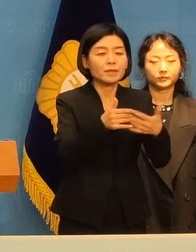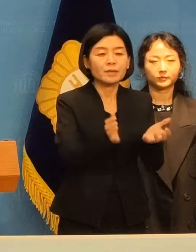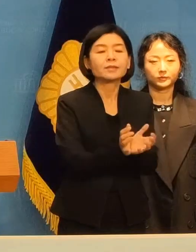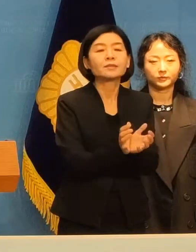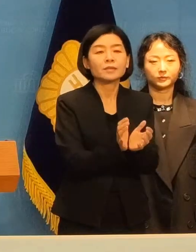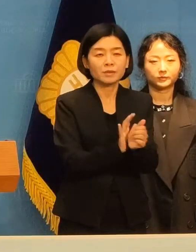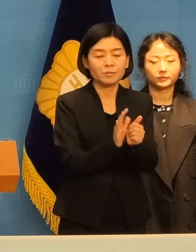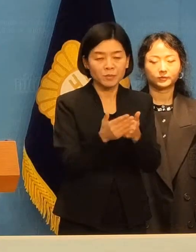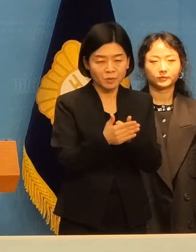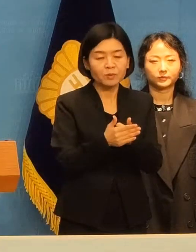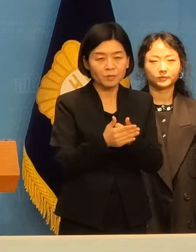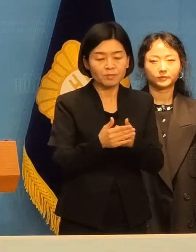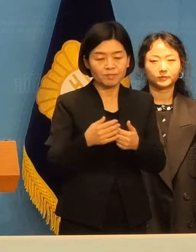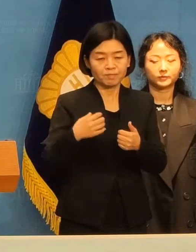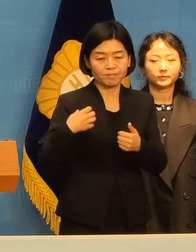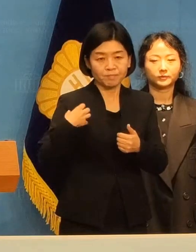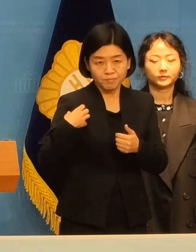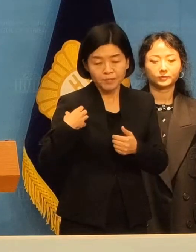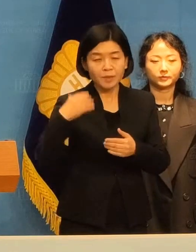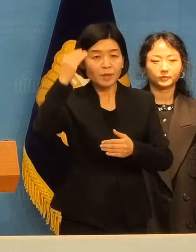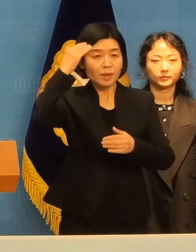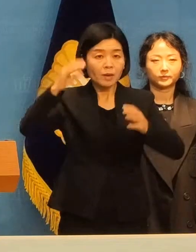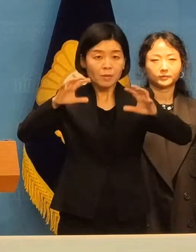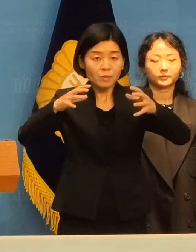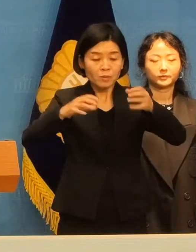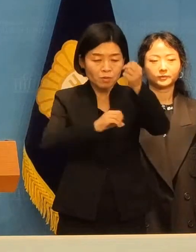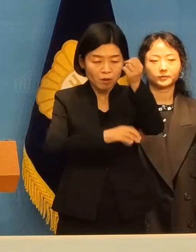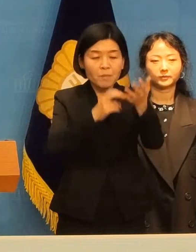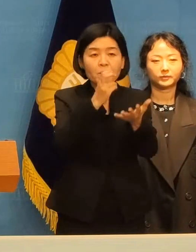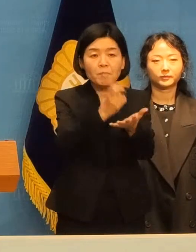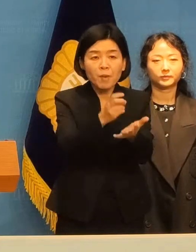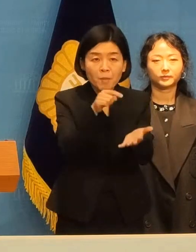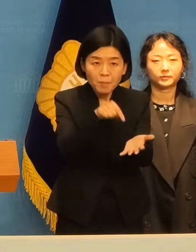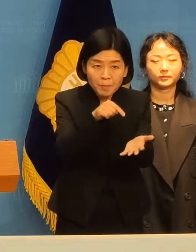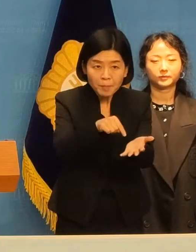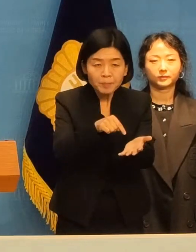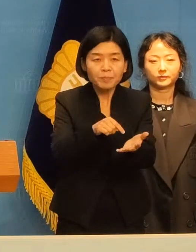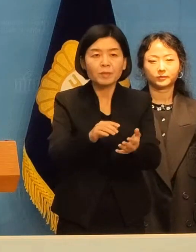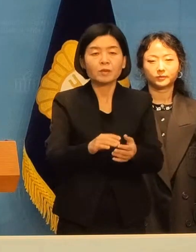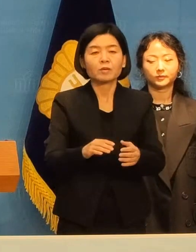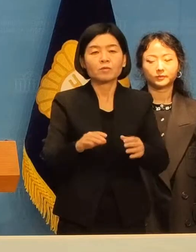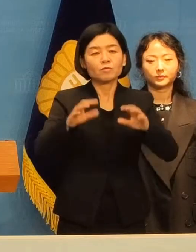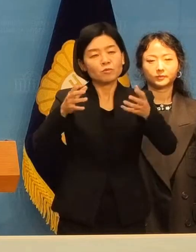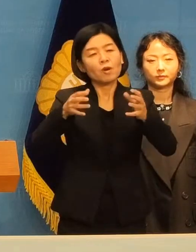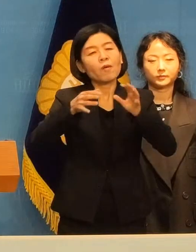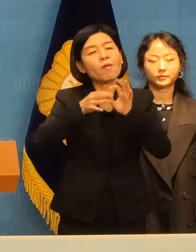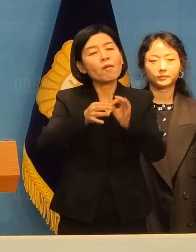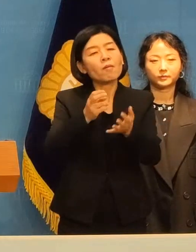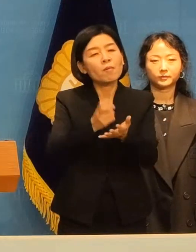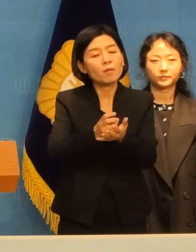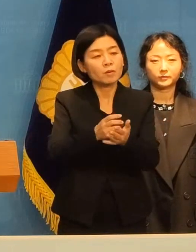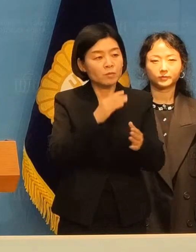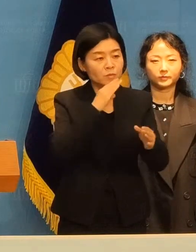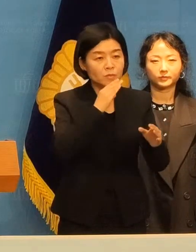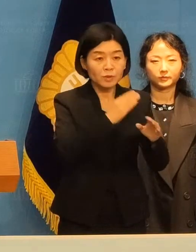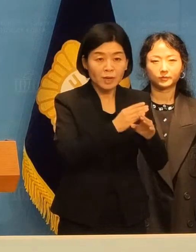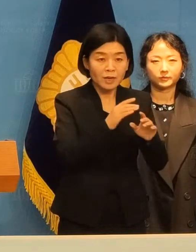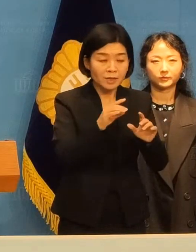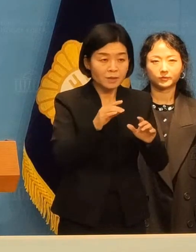북한인권민간단체협의회는 대한민국 헌법 및 관련 국적법, 북한이탈 주민 보호